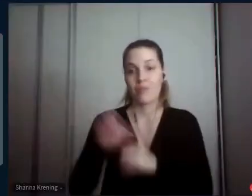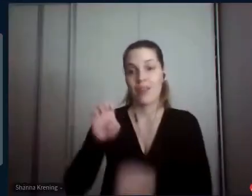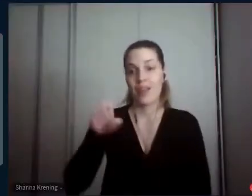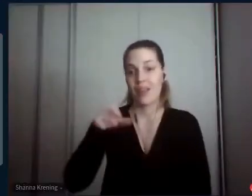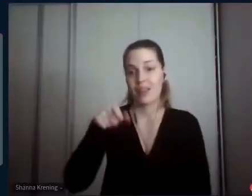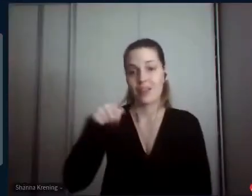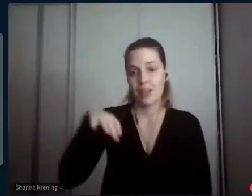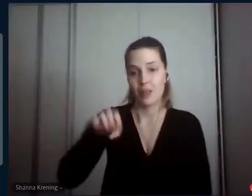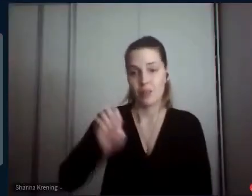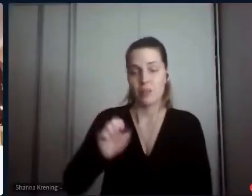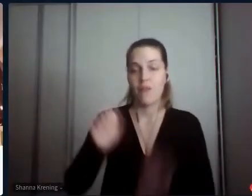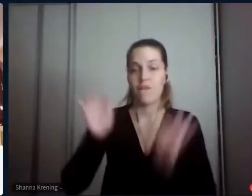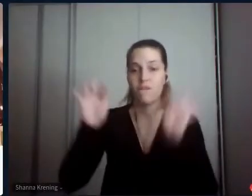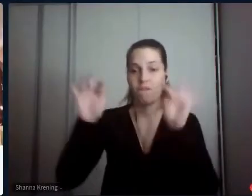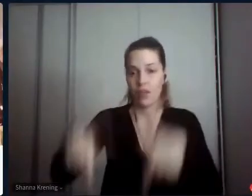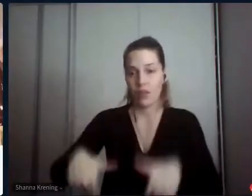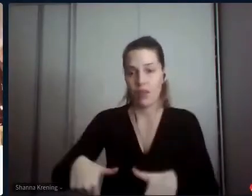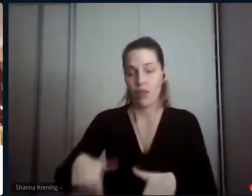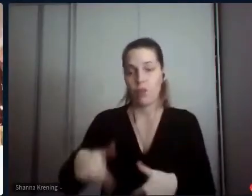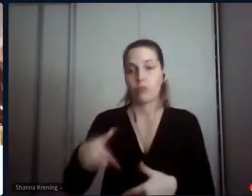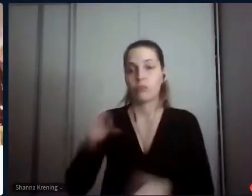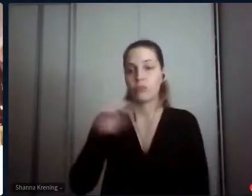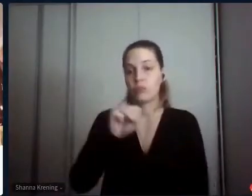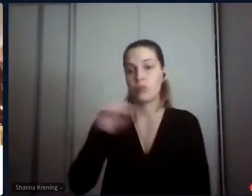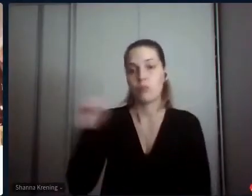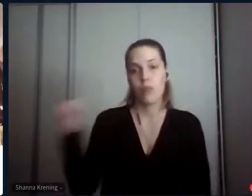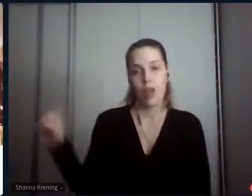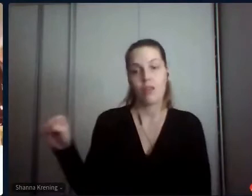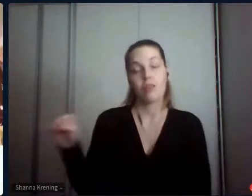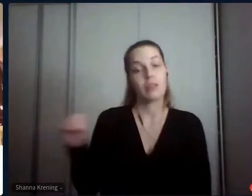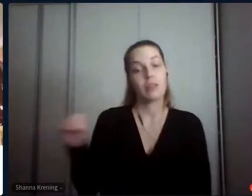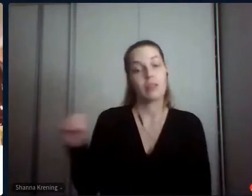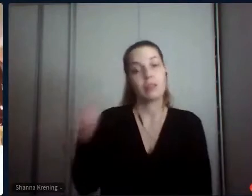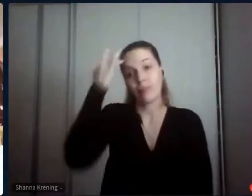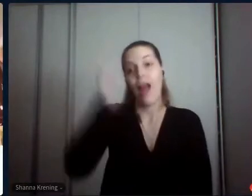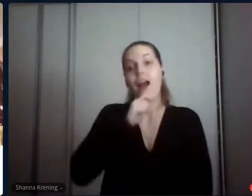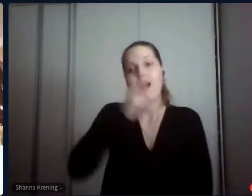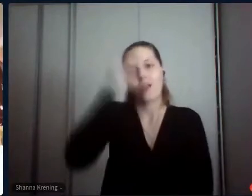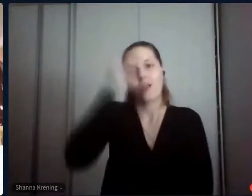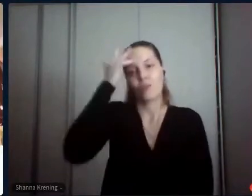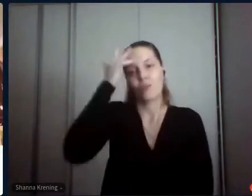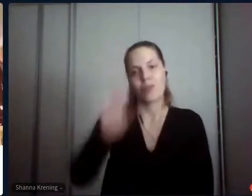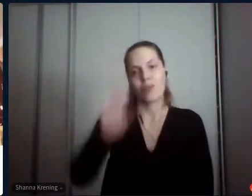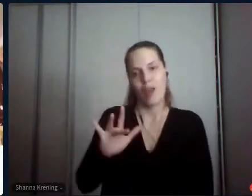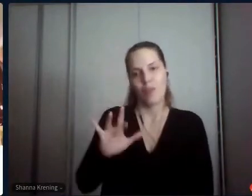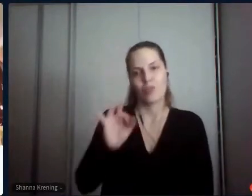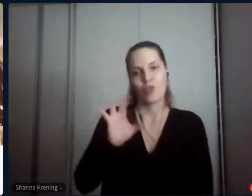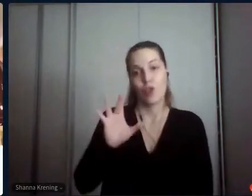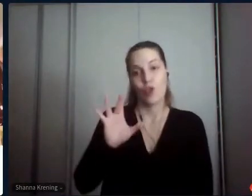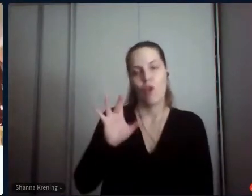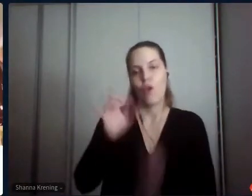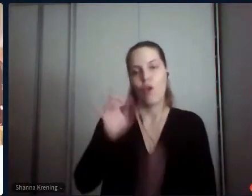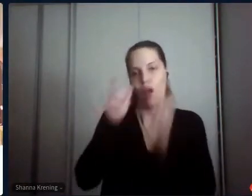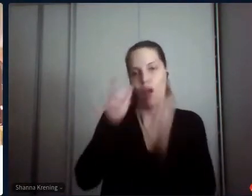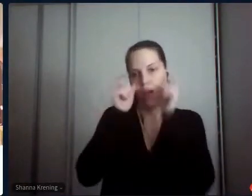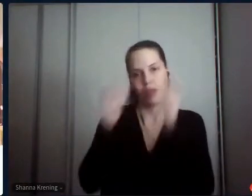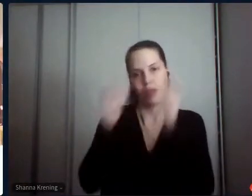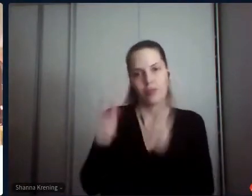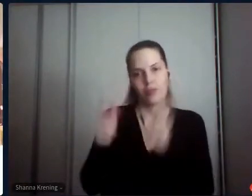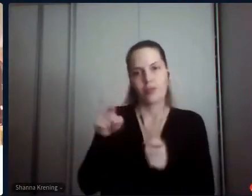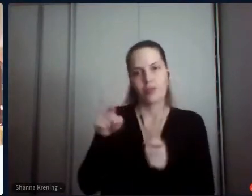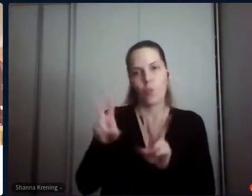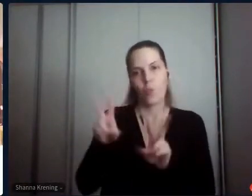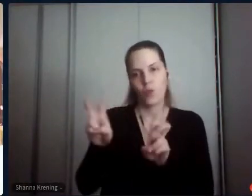tem uma deliberação final sobre ele, tá? Então, por isso que eu quis chamar atenção para isso. Eu falei sobre os exames, tá, Eugênia? Foram várias questões